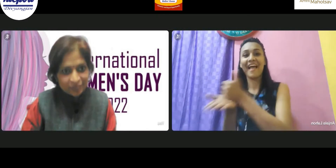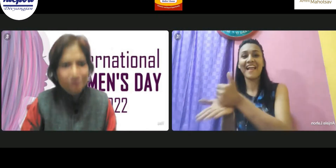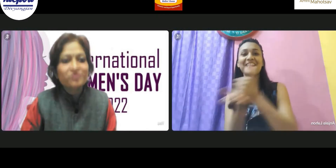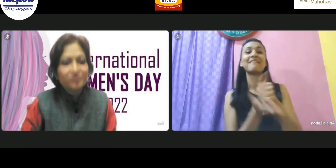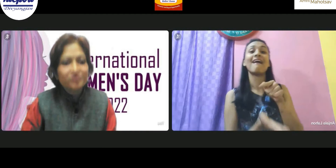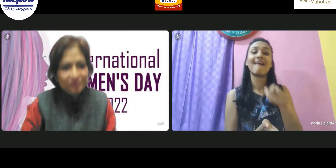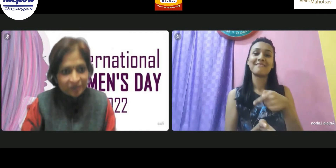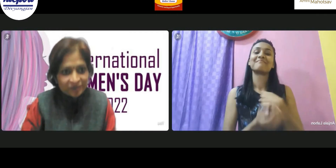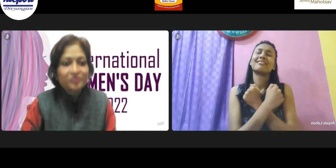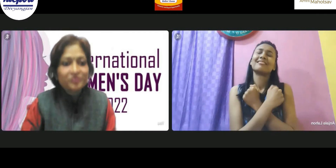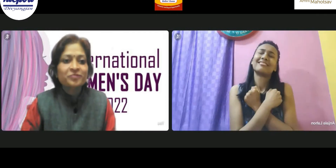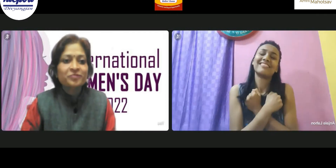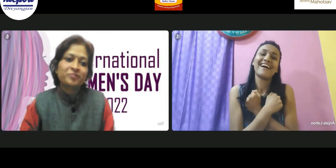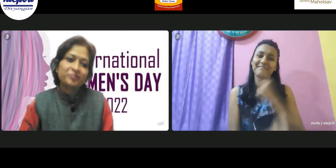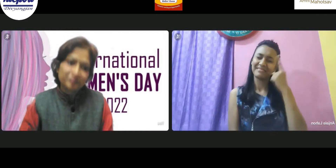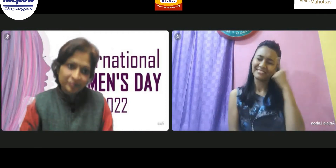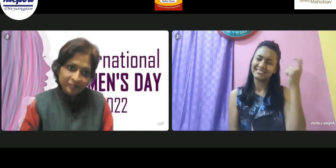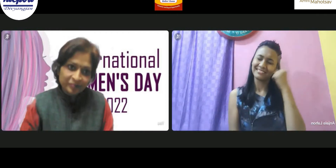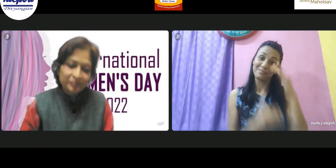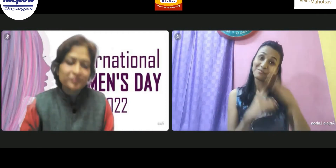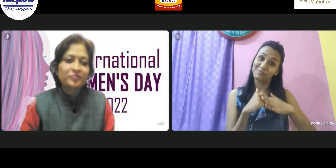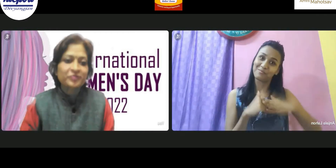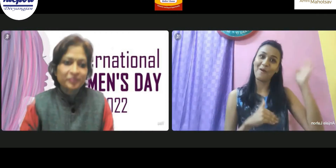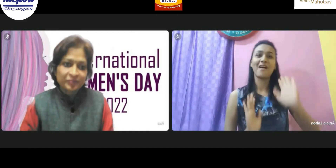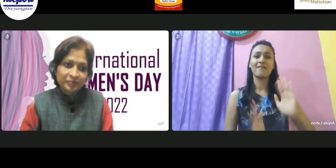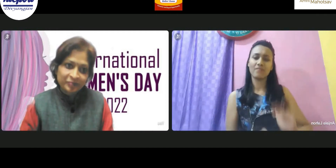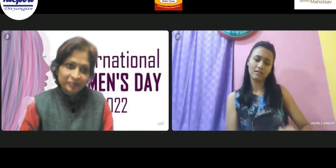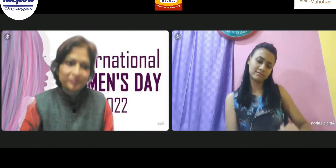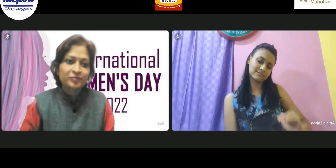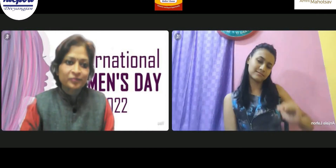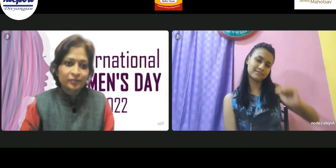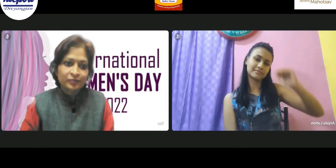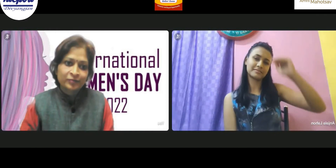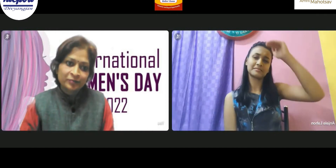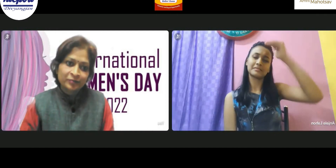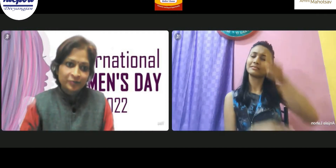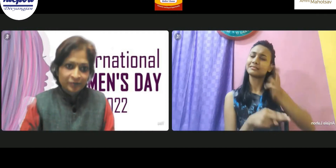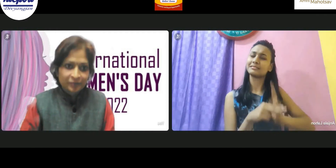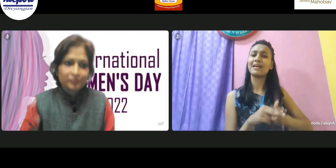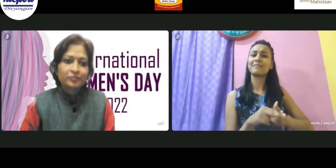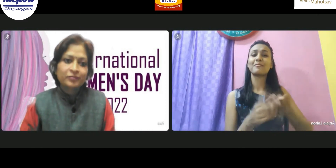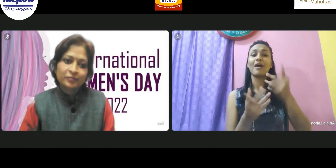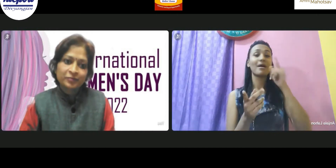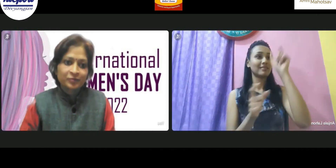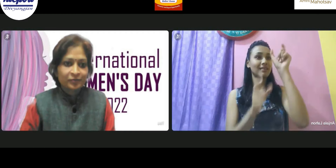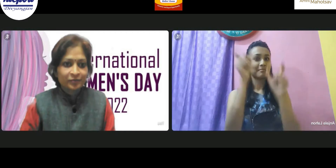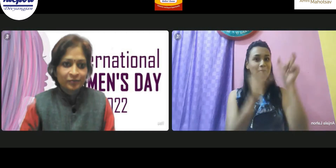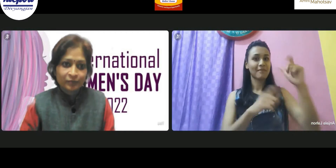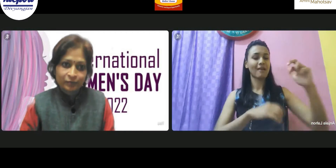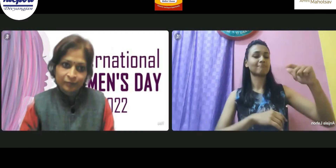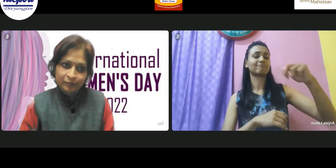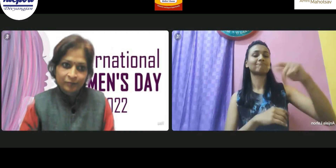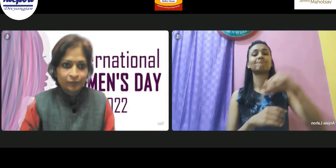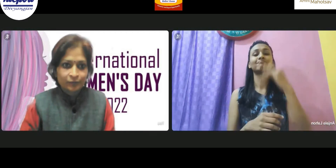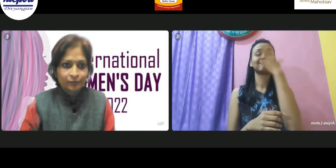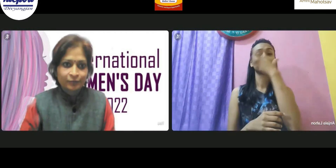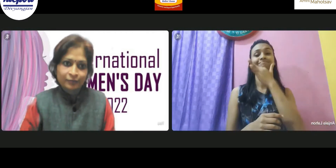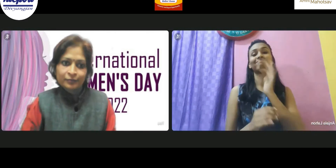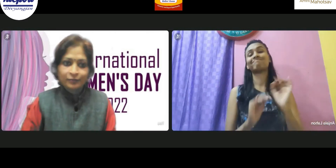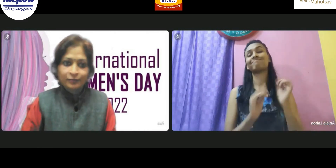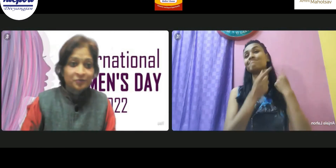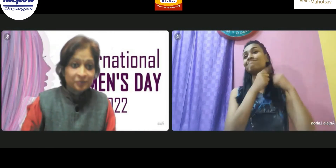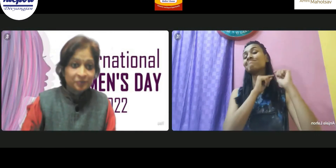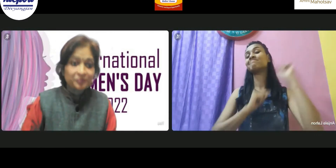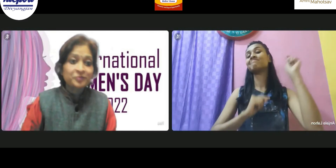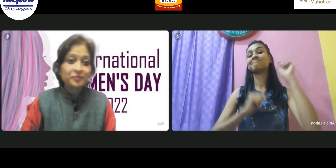और मैं सोचती थी कि जब मैं बड़ी होंगी ना, मैं जरूर ये काम करूंगी। कितने अच्छे से तैयार होते हैं वो, और कितने अच्छे से